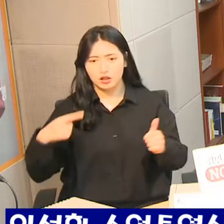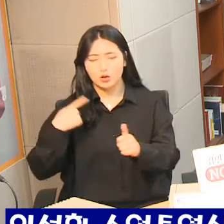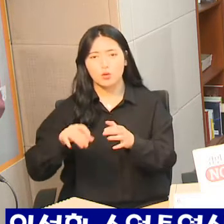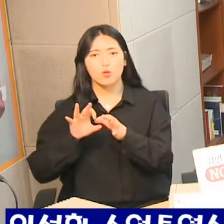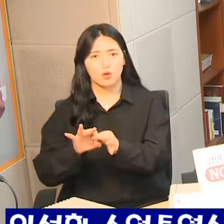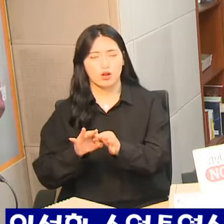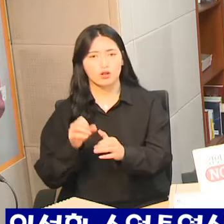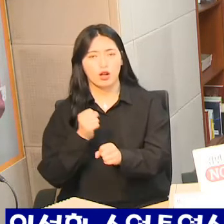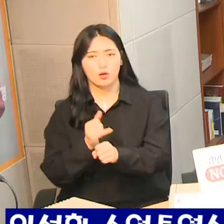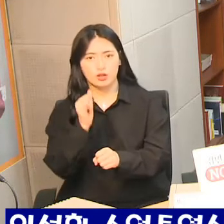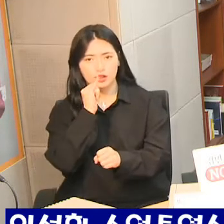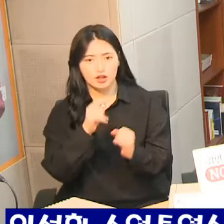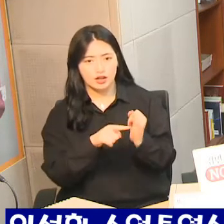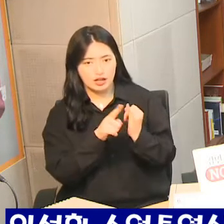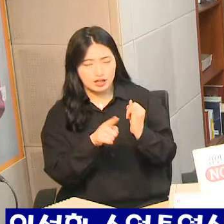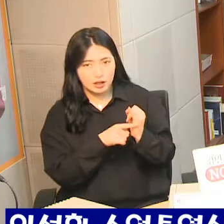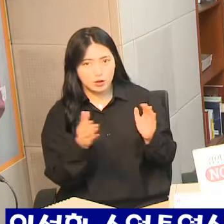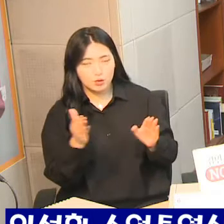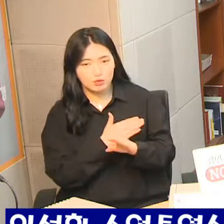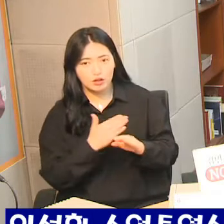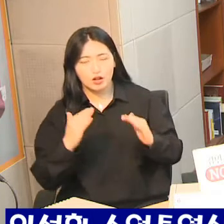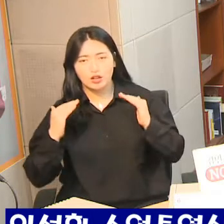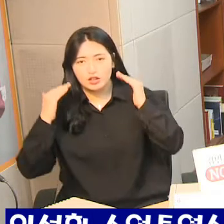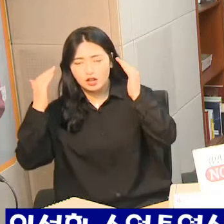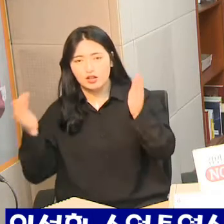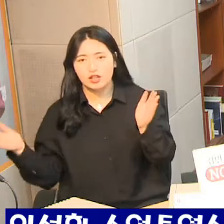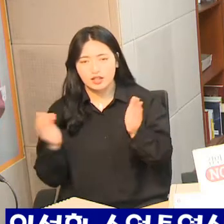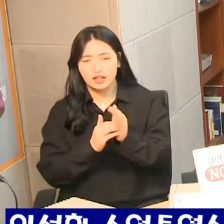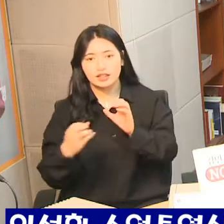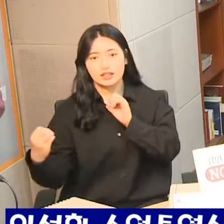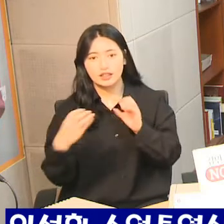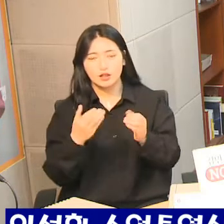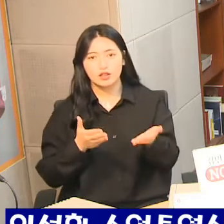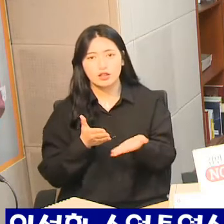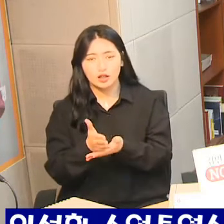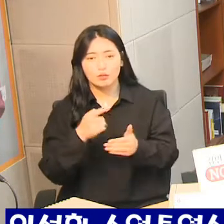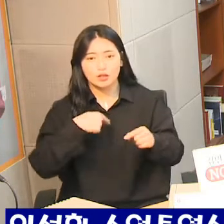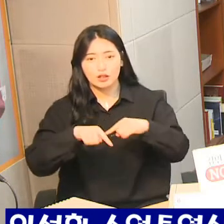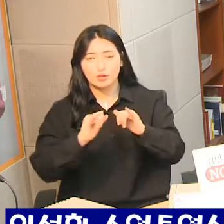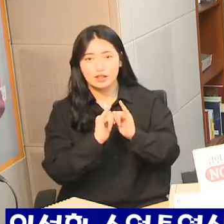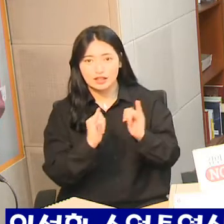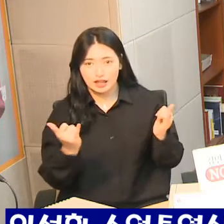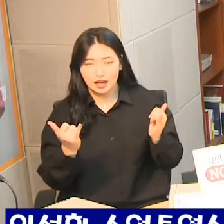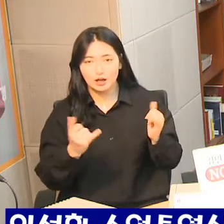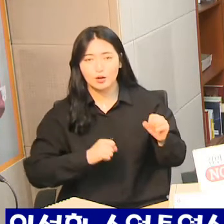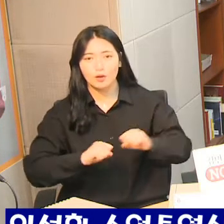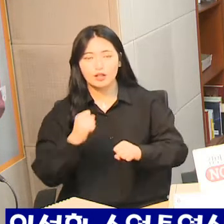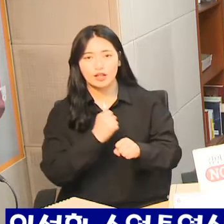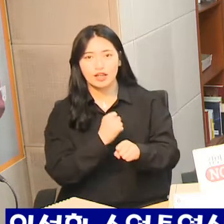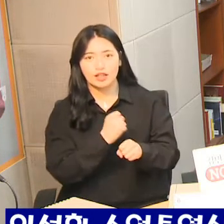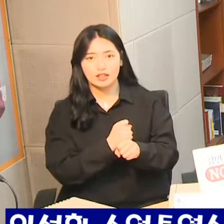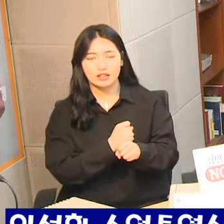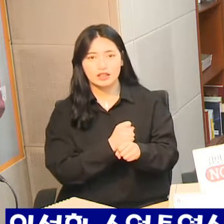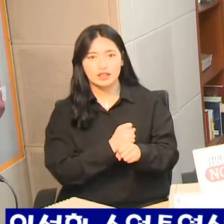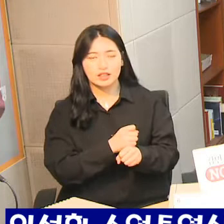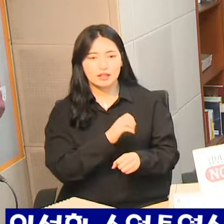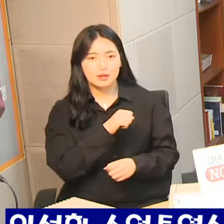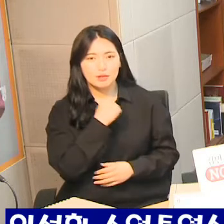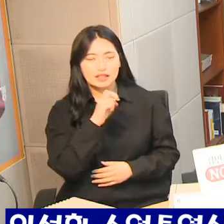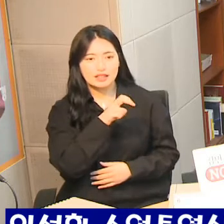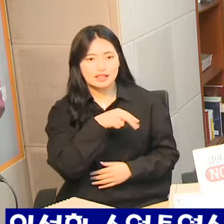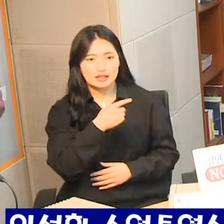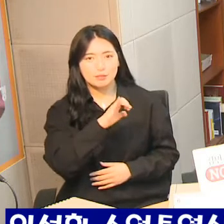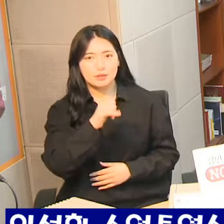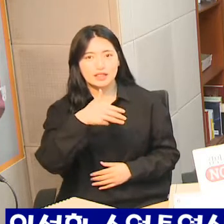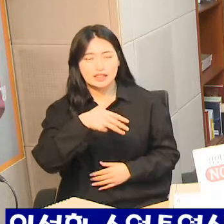있죠. 태교부터 성인까지 소통 스피치 코칭 전문가로 활동하고 계시는 아나운서 주식회사 맛있는 스피치